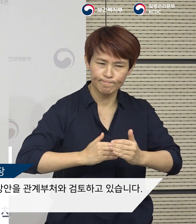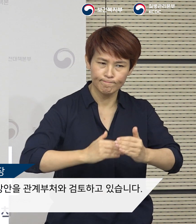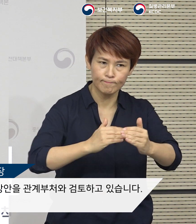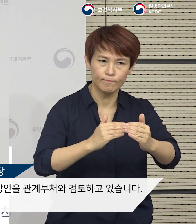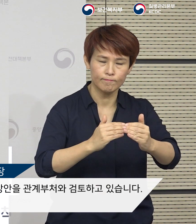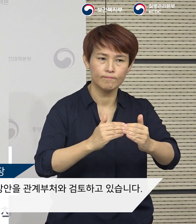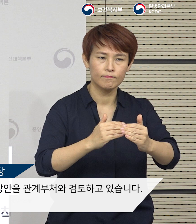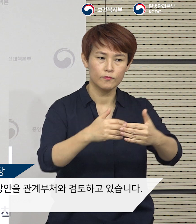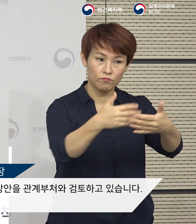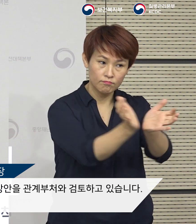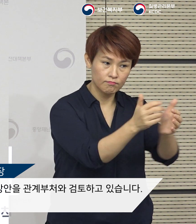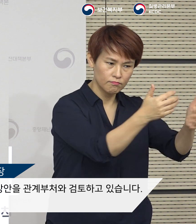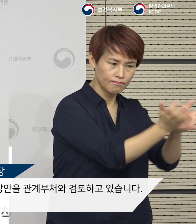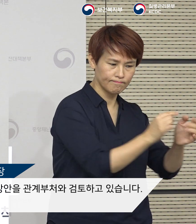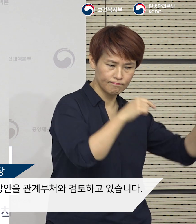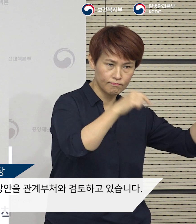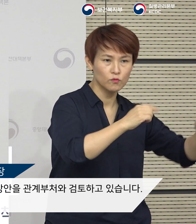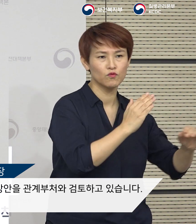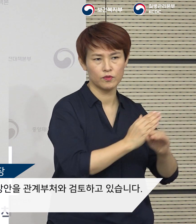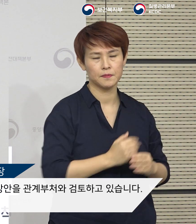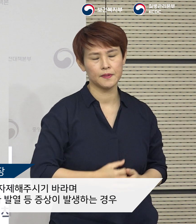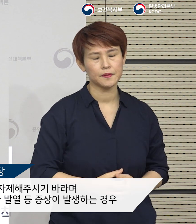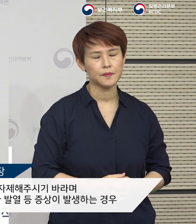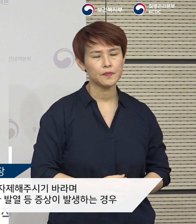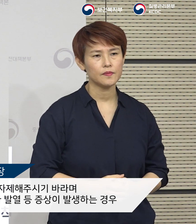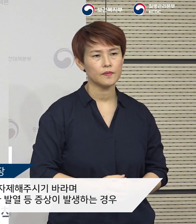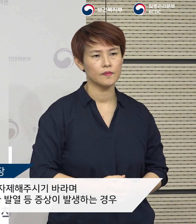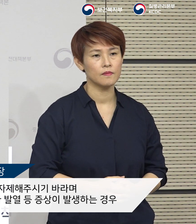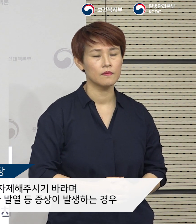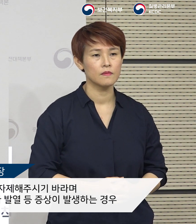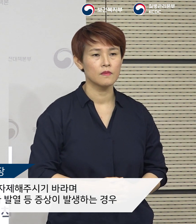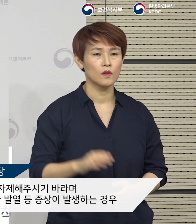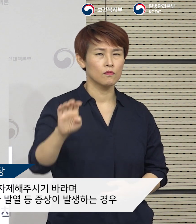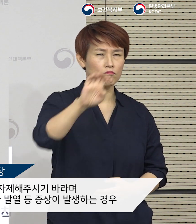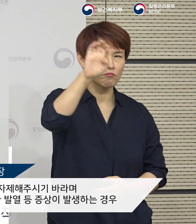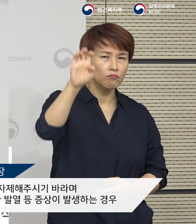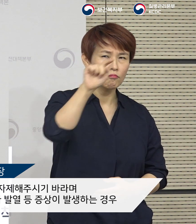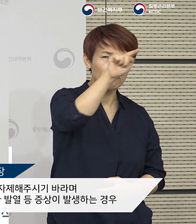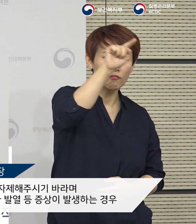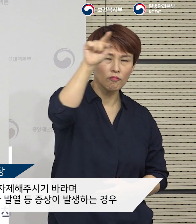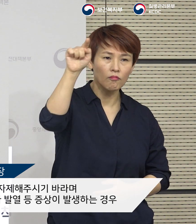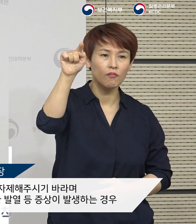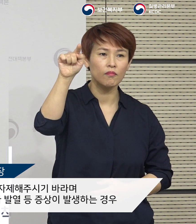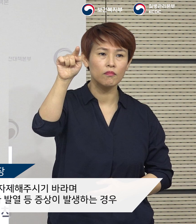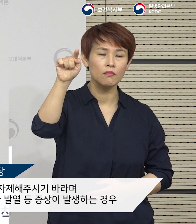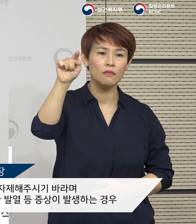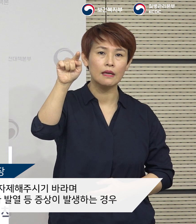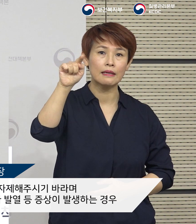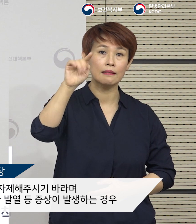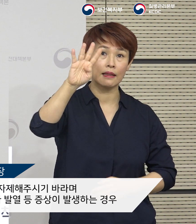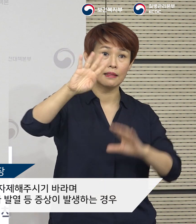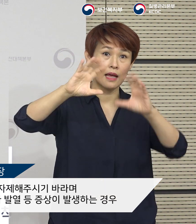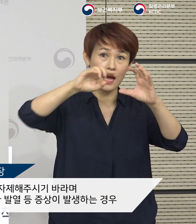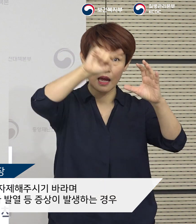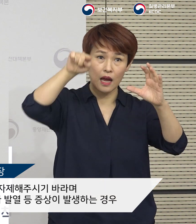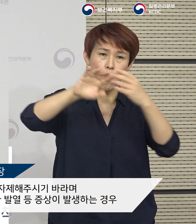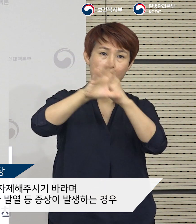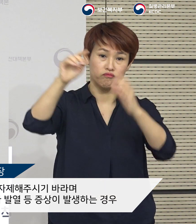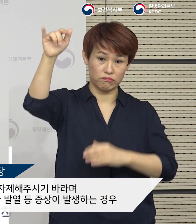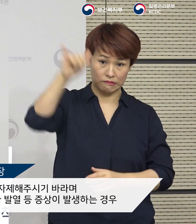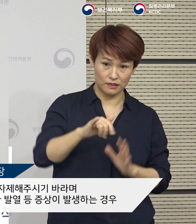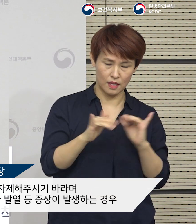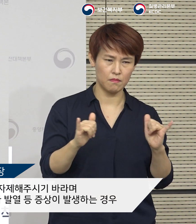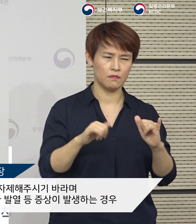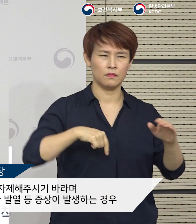관계 부처와 검토하고 있습니다. 유럽, 미국 등 외국에서 입국한 분들은 외출을 자제해 주시기